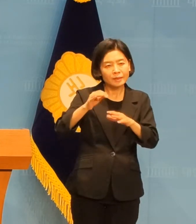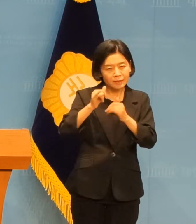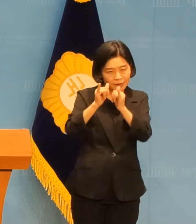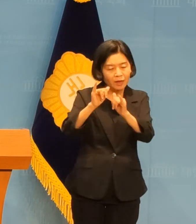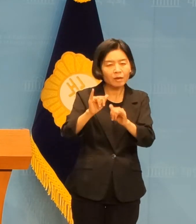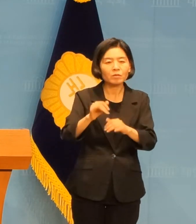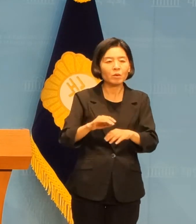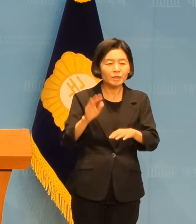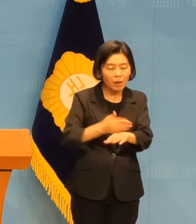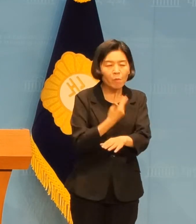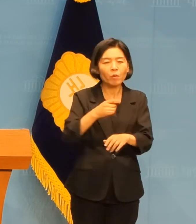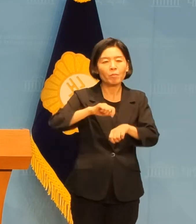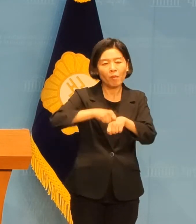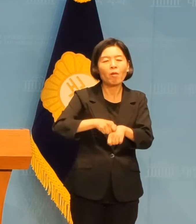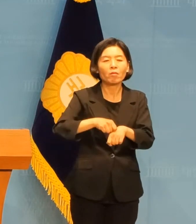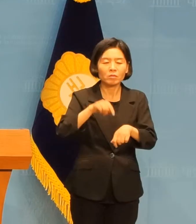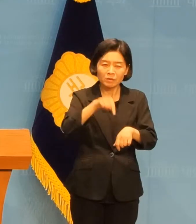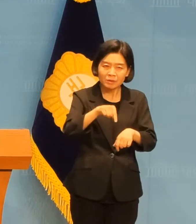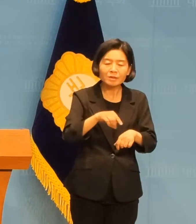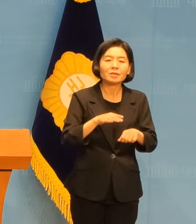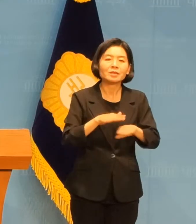폐지는 거스를 수 없는 흐름입니다.